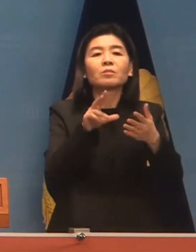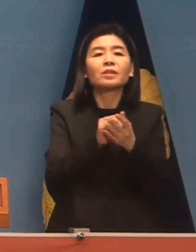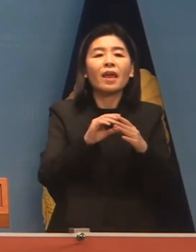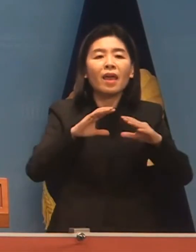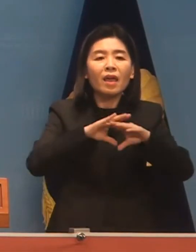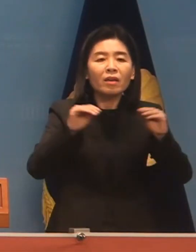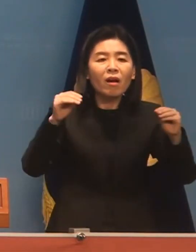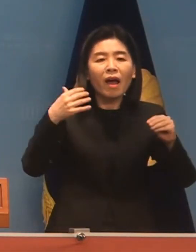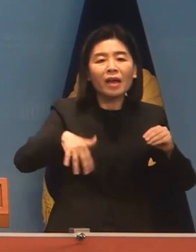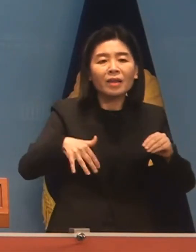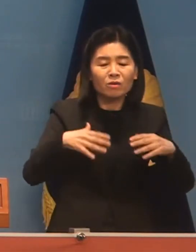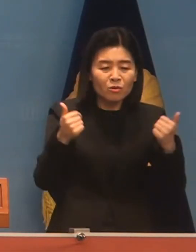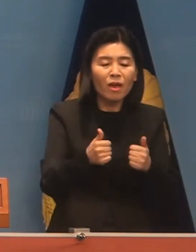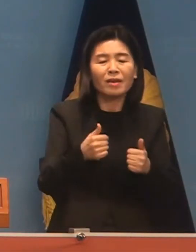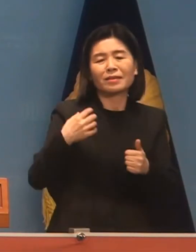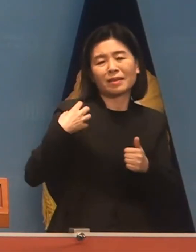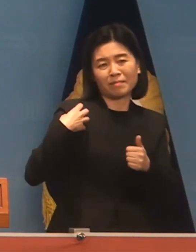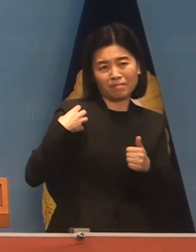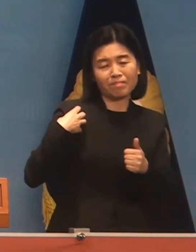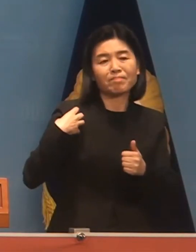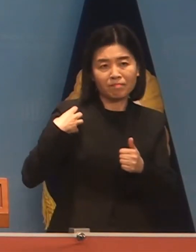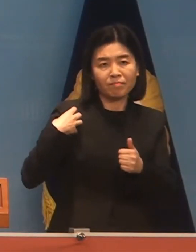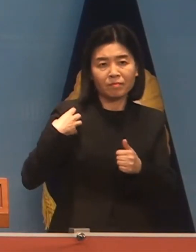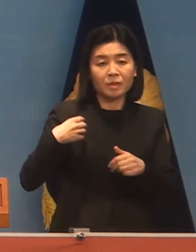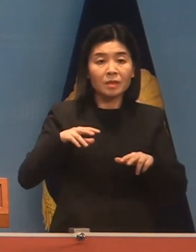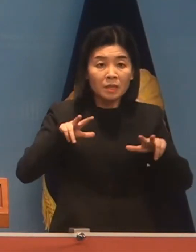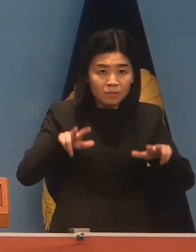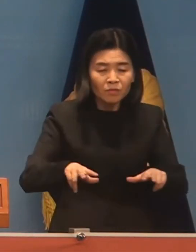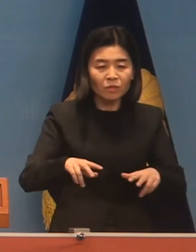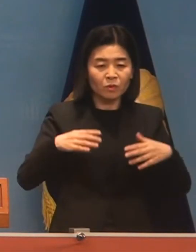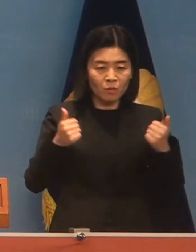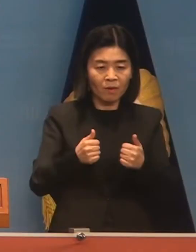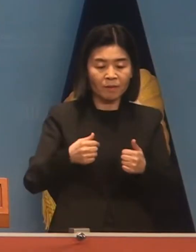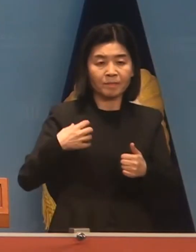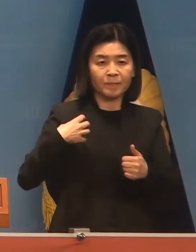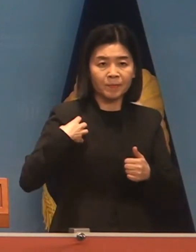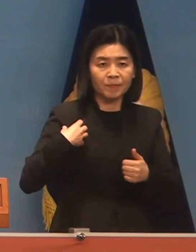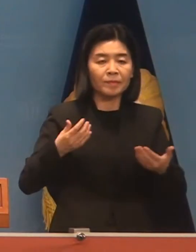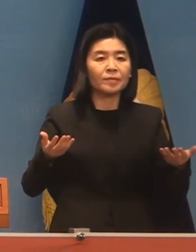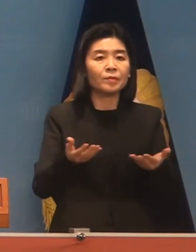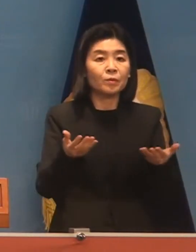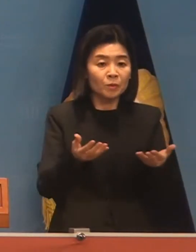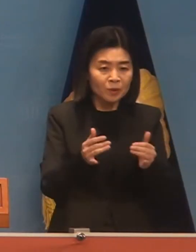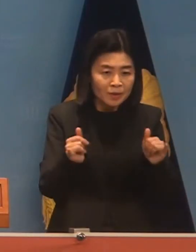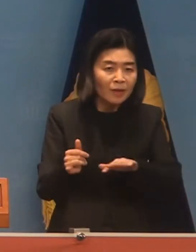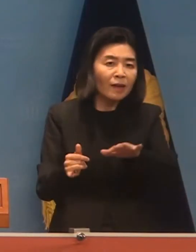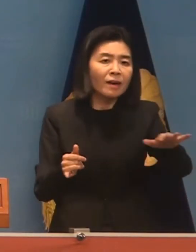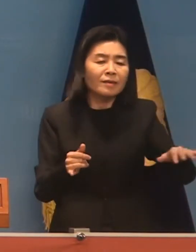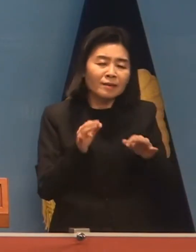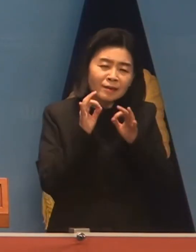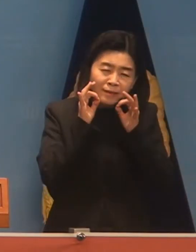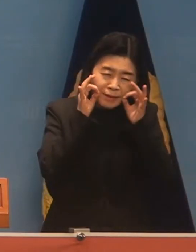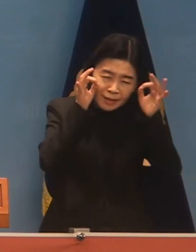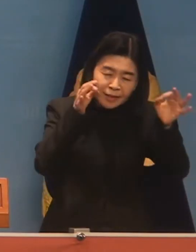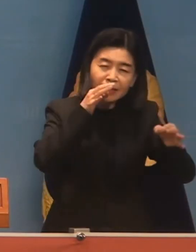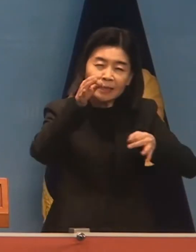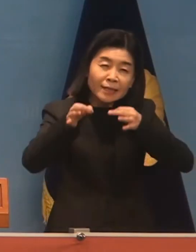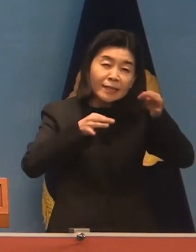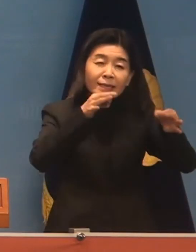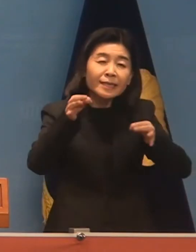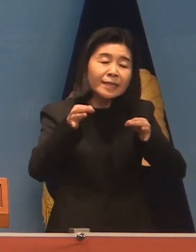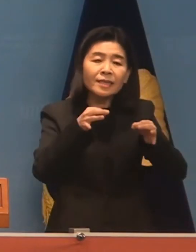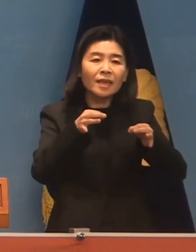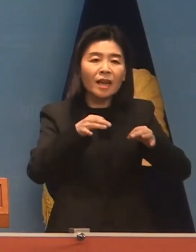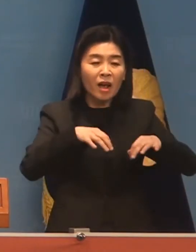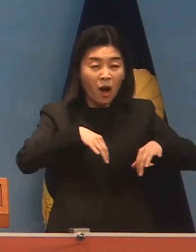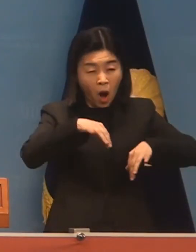않습니다. 이제 우리 국회에서 이 노동자들의 그러한 절규를 더 이상